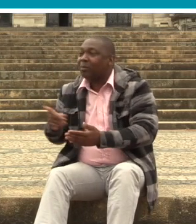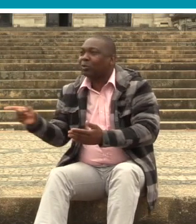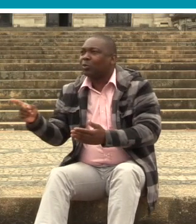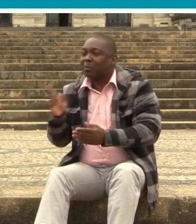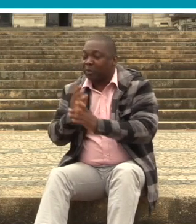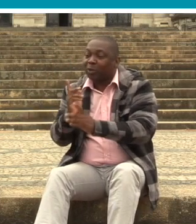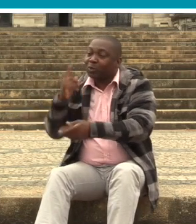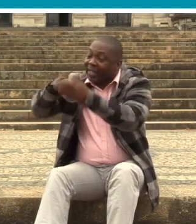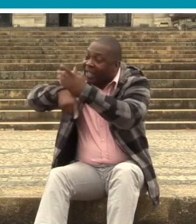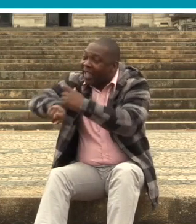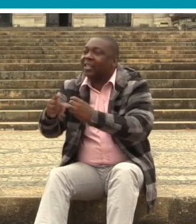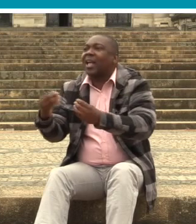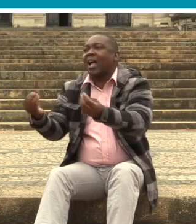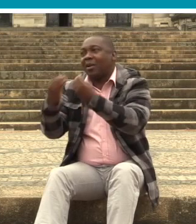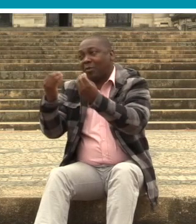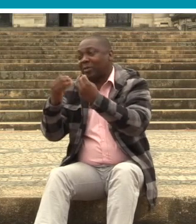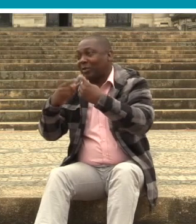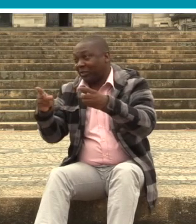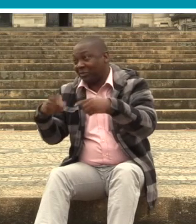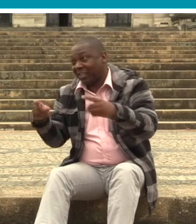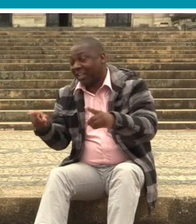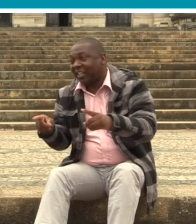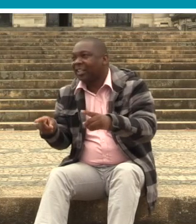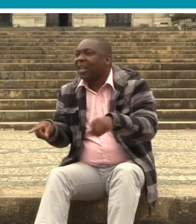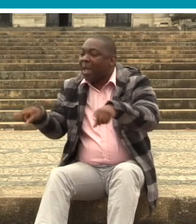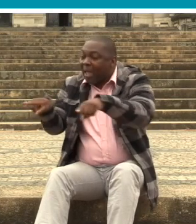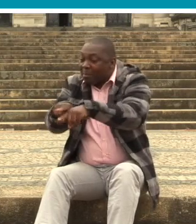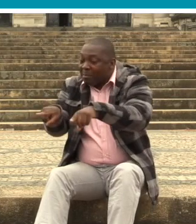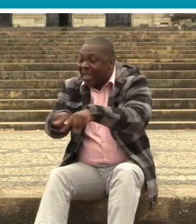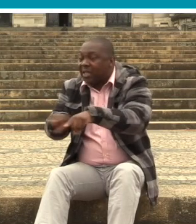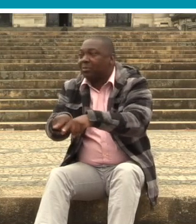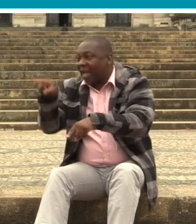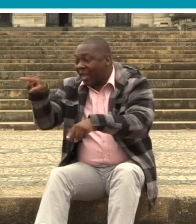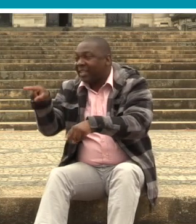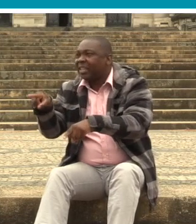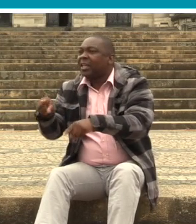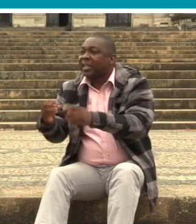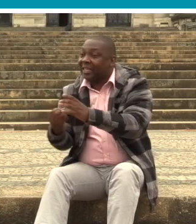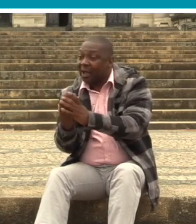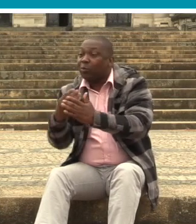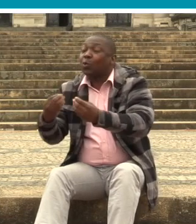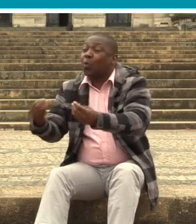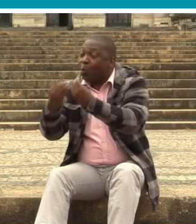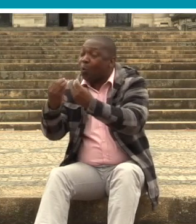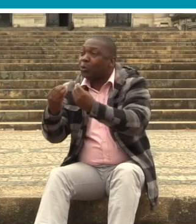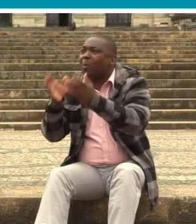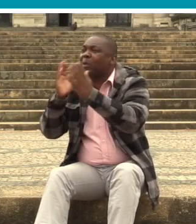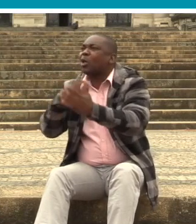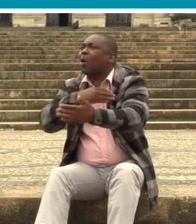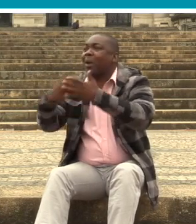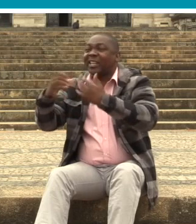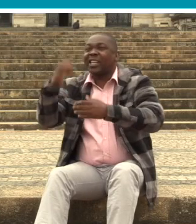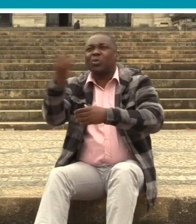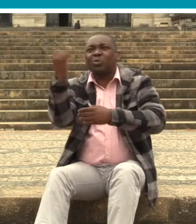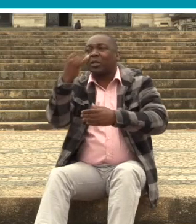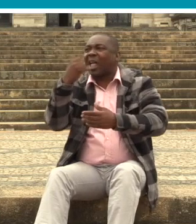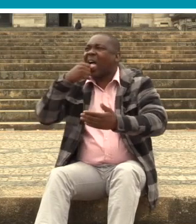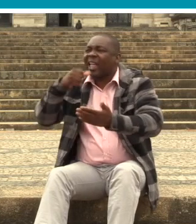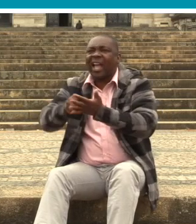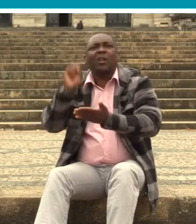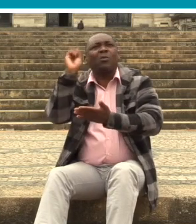de Formação. Então, isso é para facilitar com que as pessoas com deficiência auditiva tenham formação. Então,